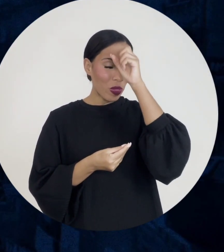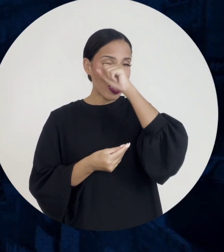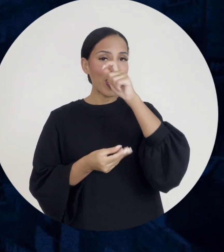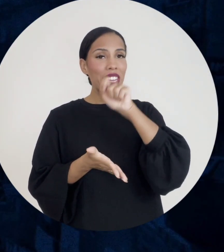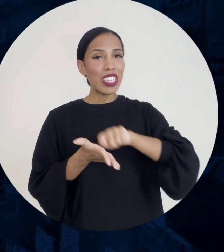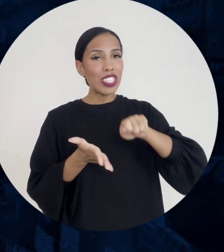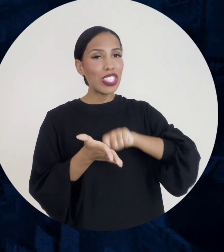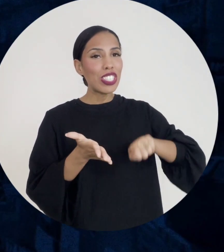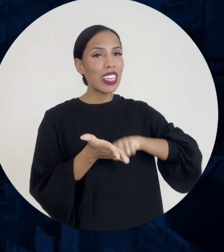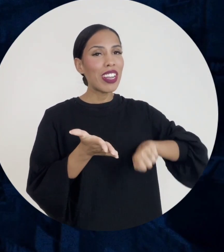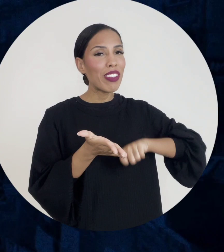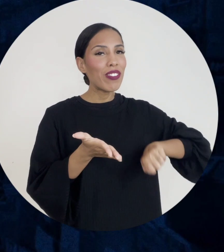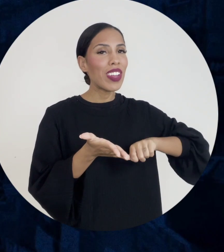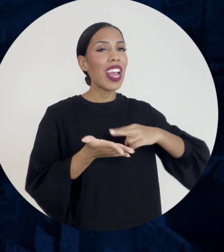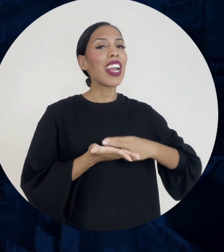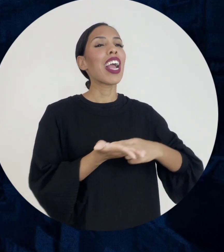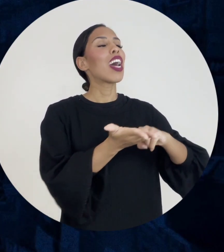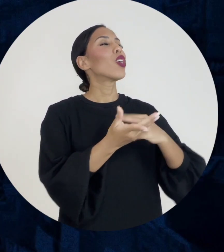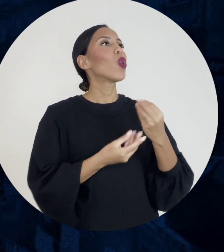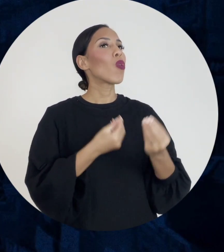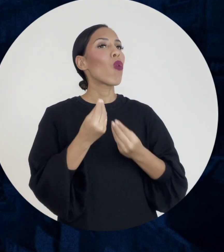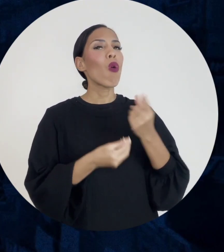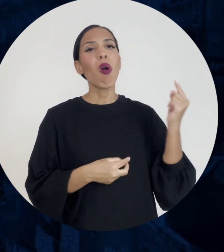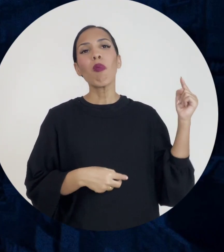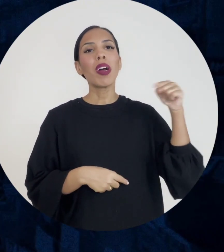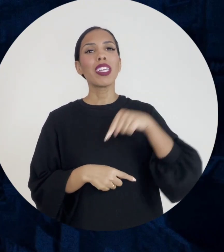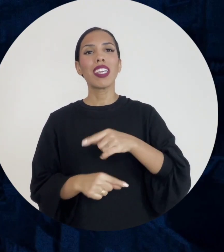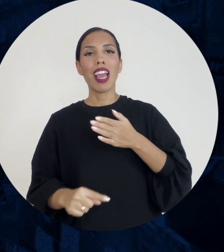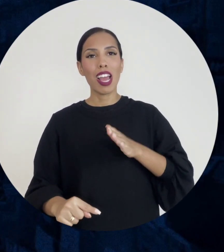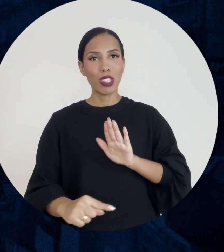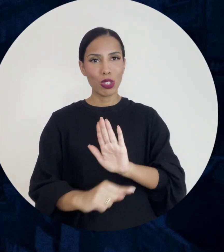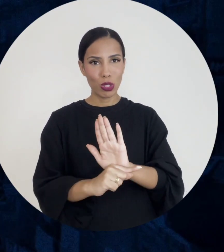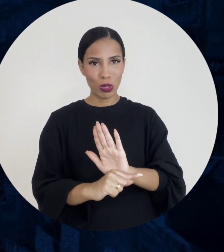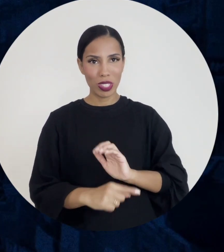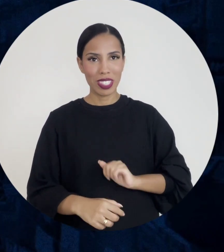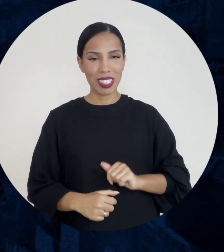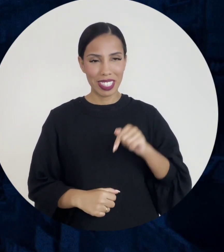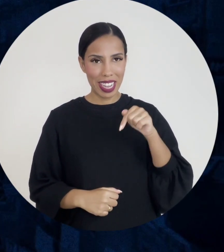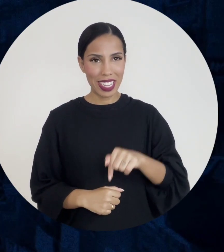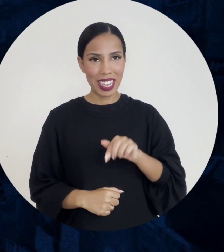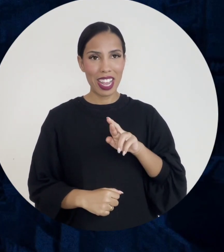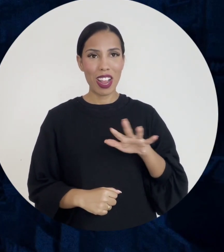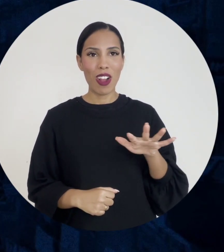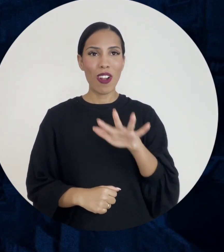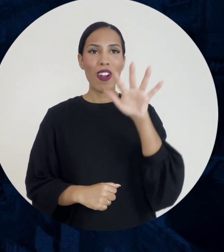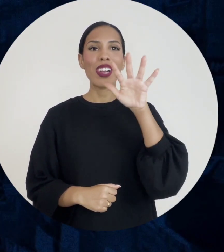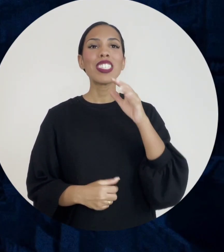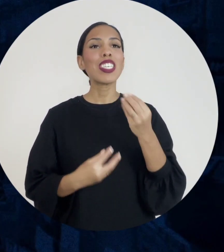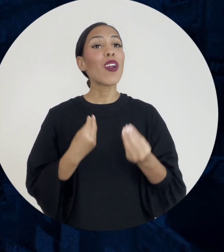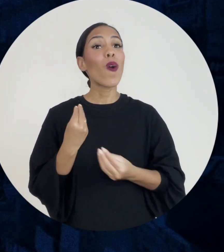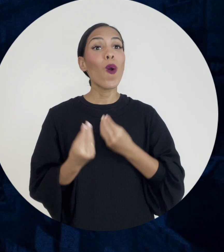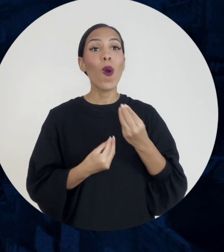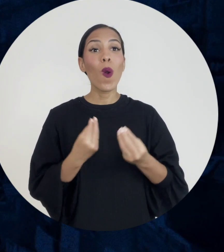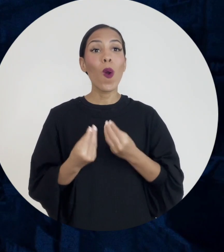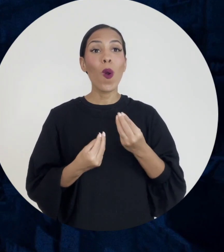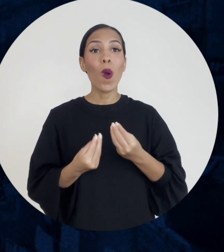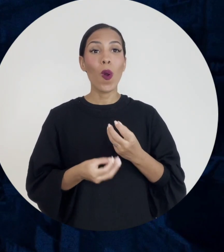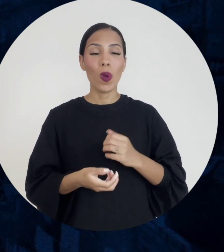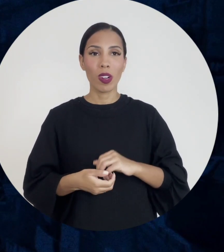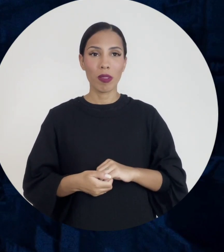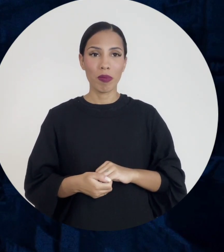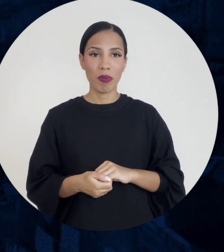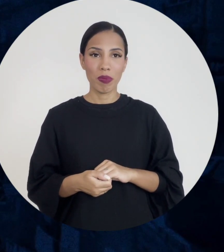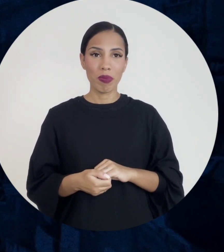escrever carta? Como é que isso vem servir, né? Vem se encaixar aqui na Rocinha, na escolinha? Como é que deu início